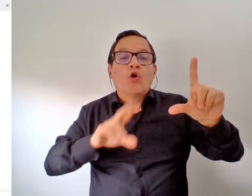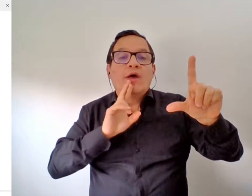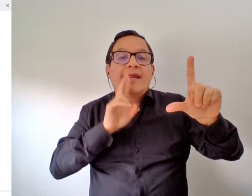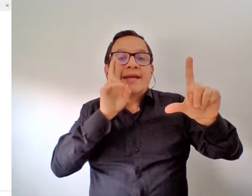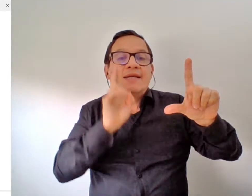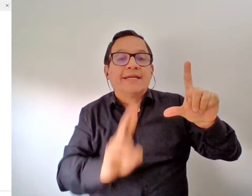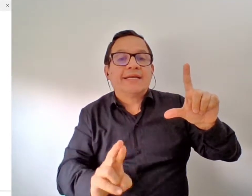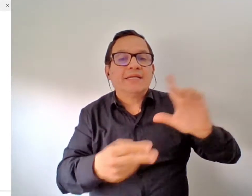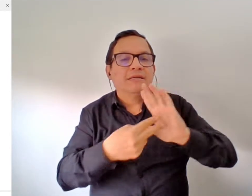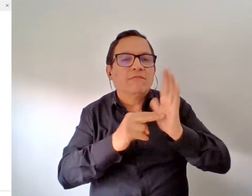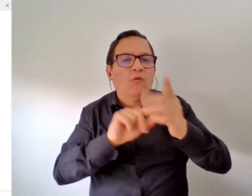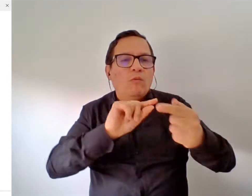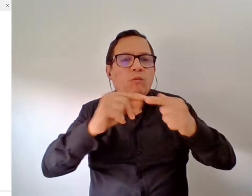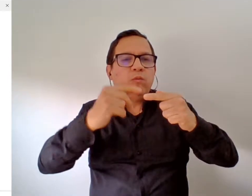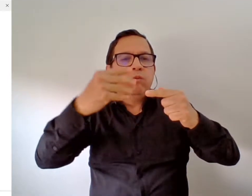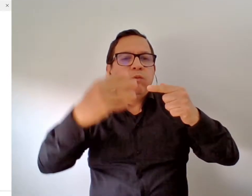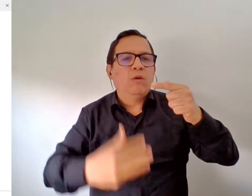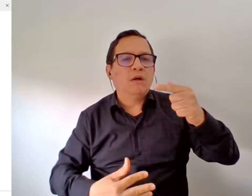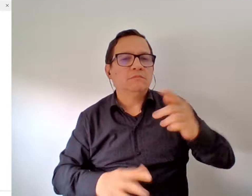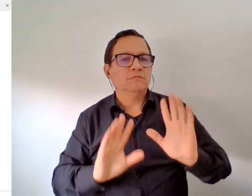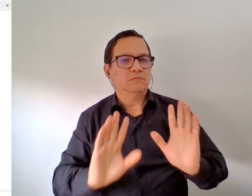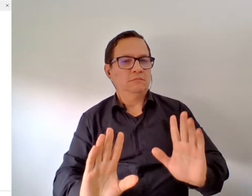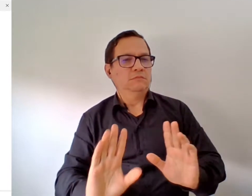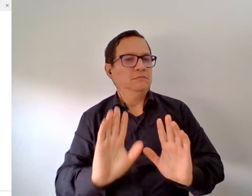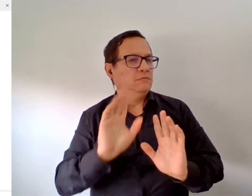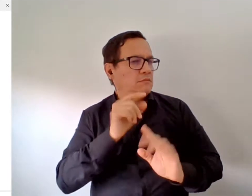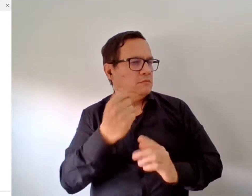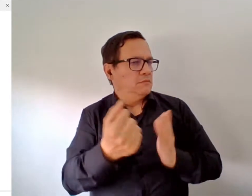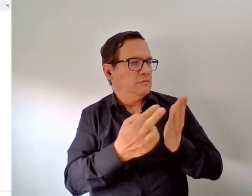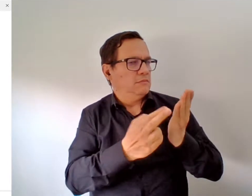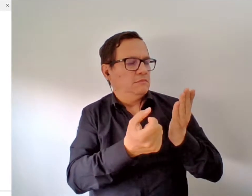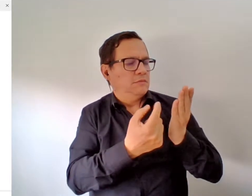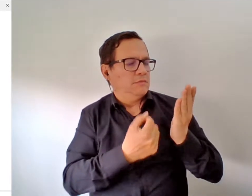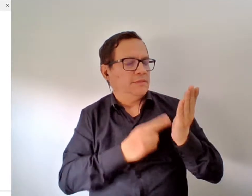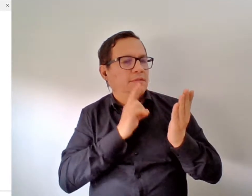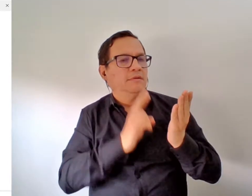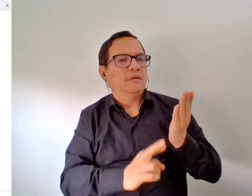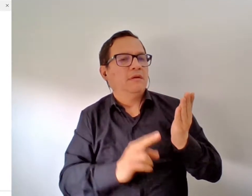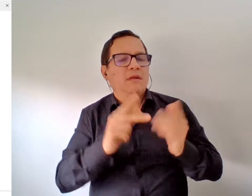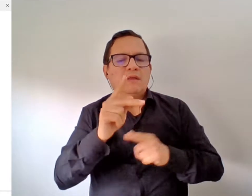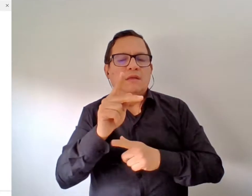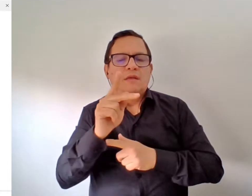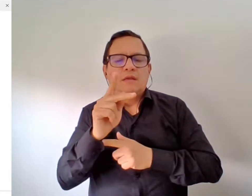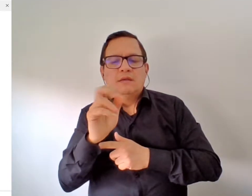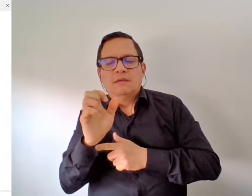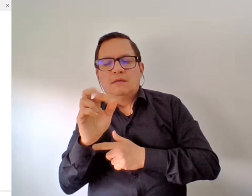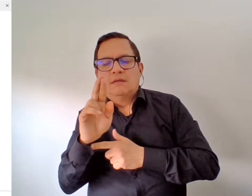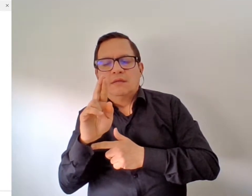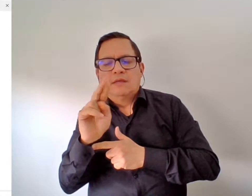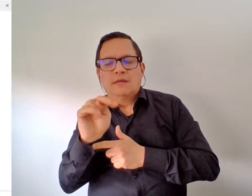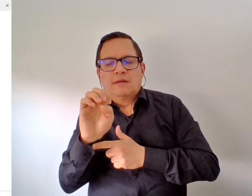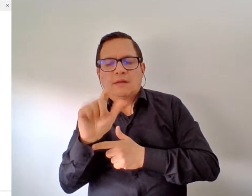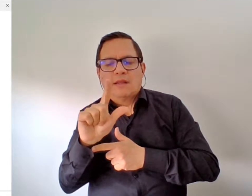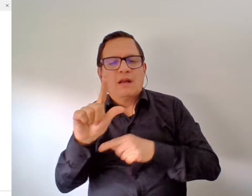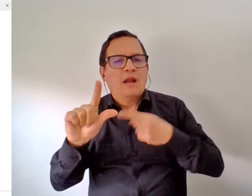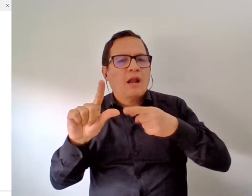manera argumentada a las siguientes preguntas. ¿Qué es un kernel de